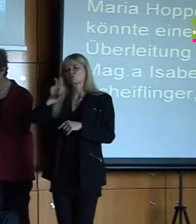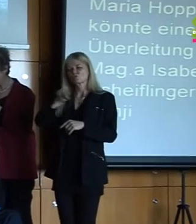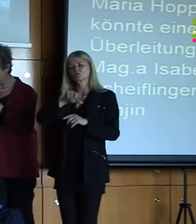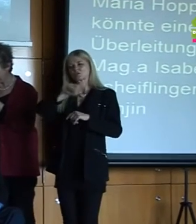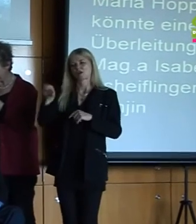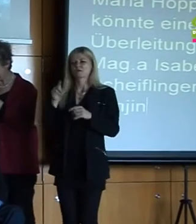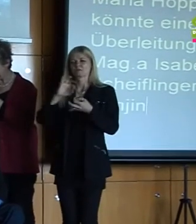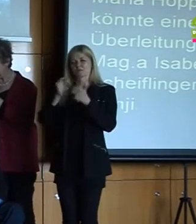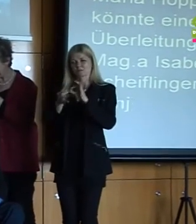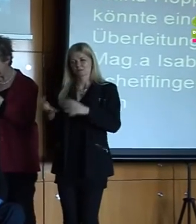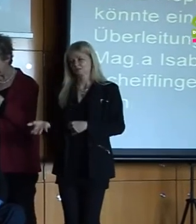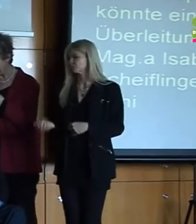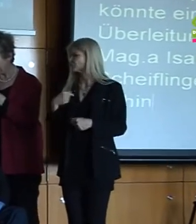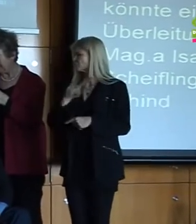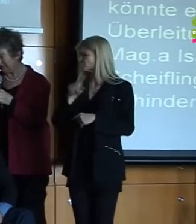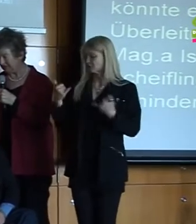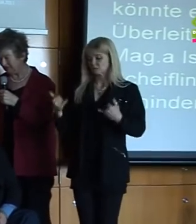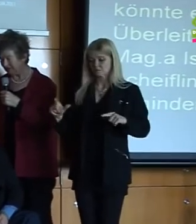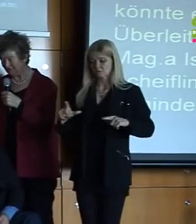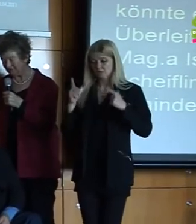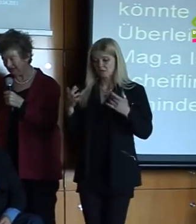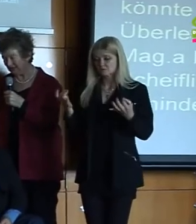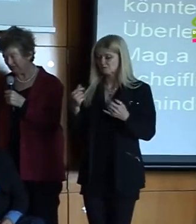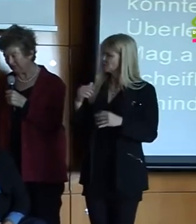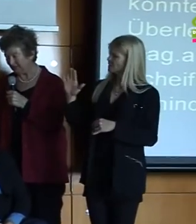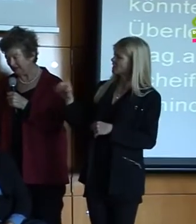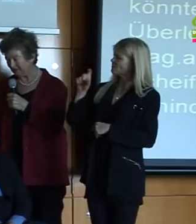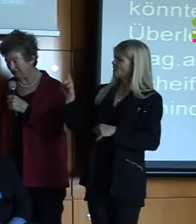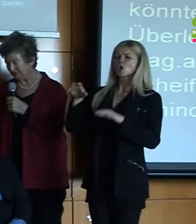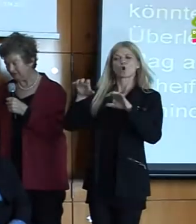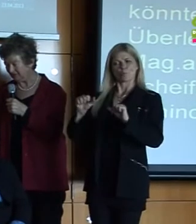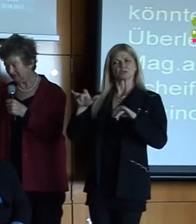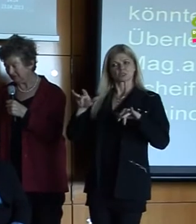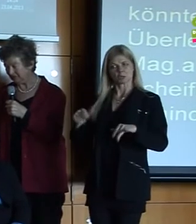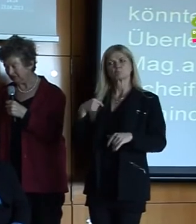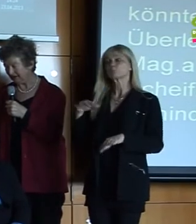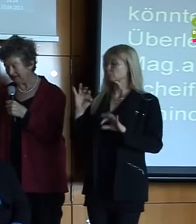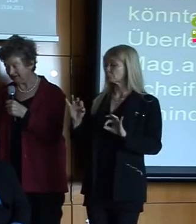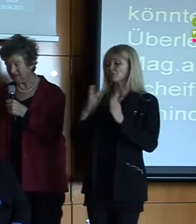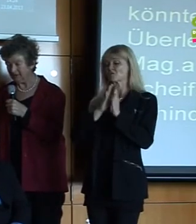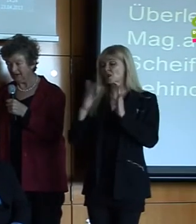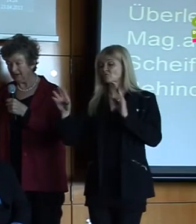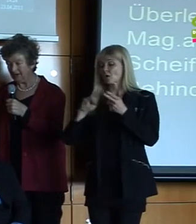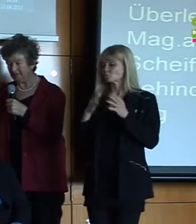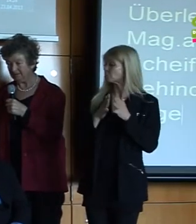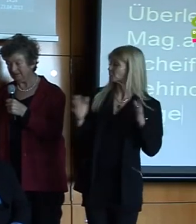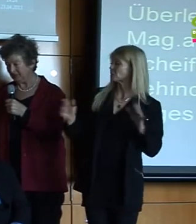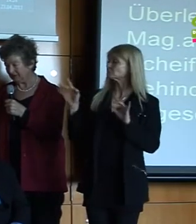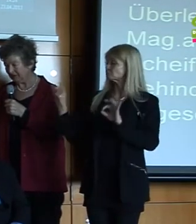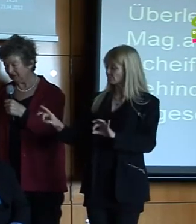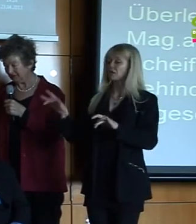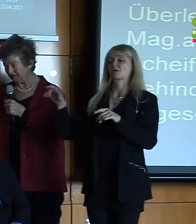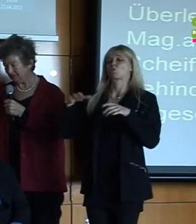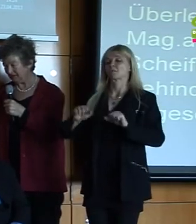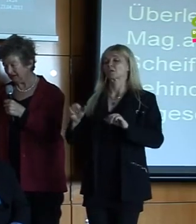ich von dir bis jetzt erlebt habe, abgesehen von deiner fachlichen Kompetenz und Vielfalt und Breite, ist